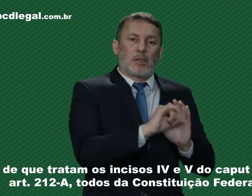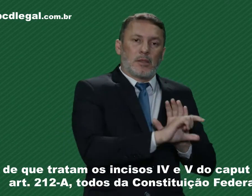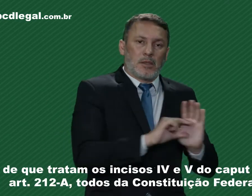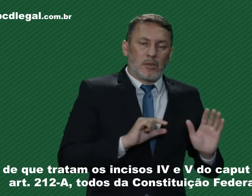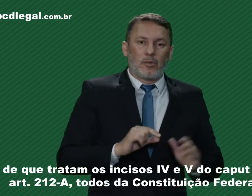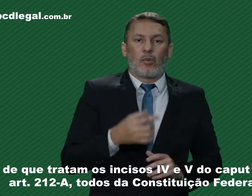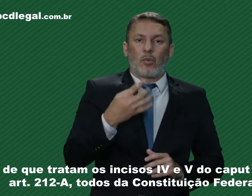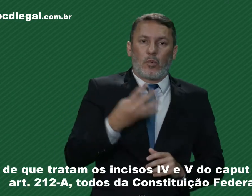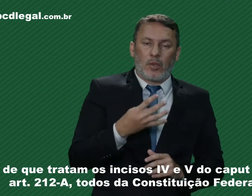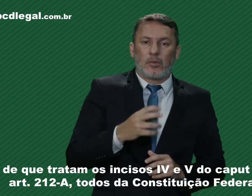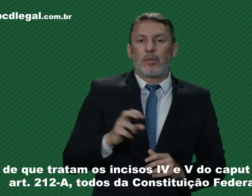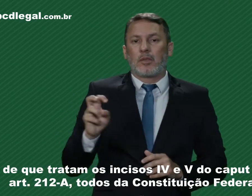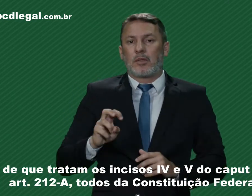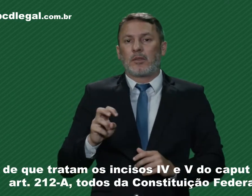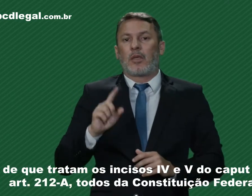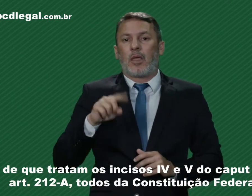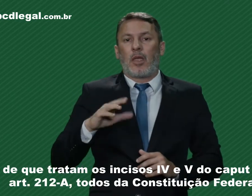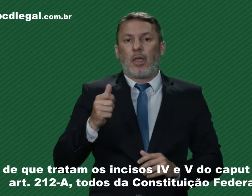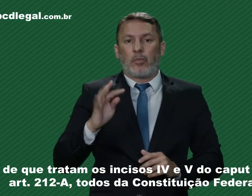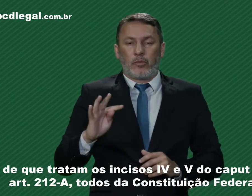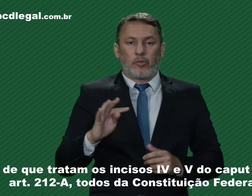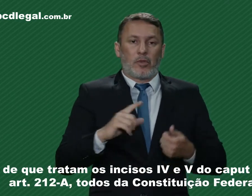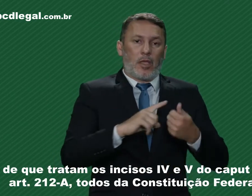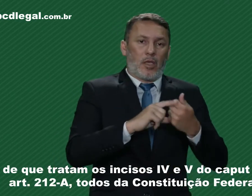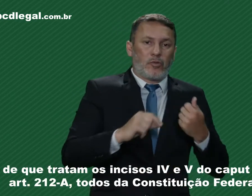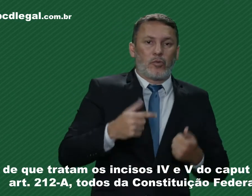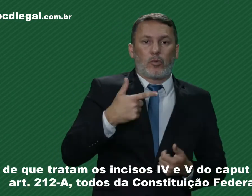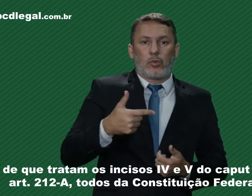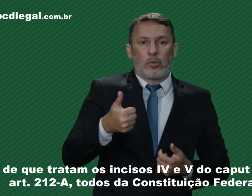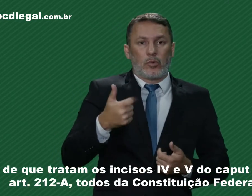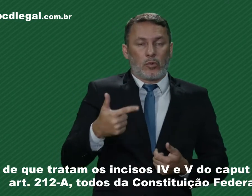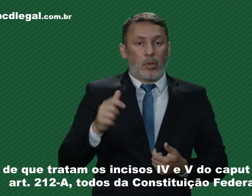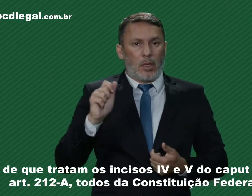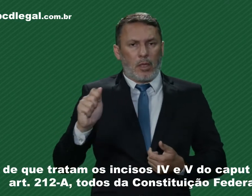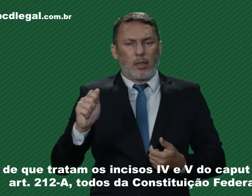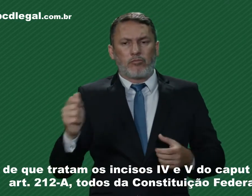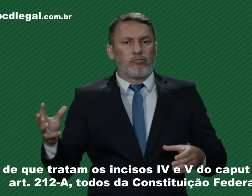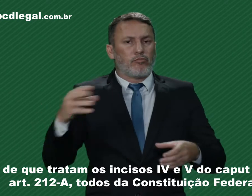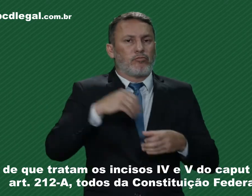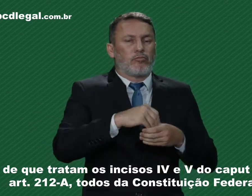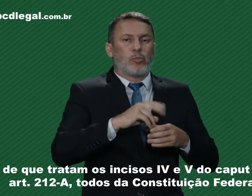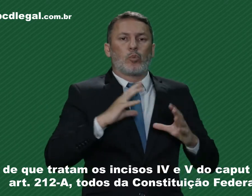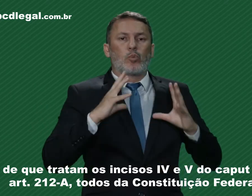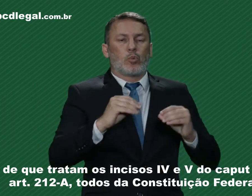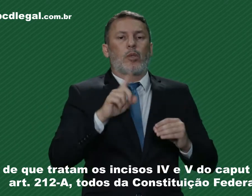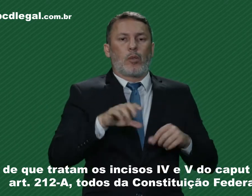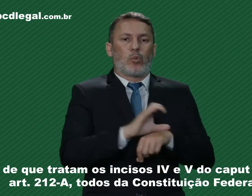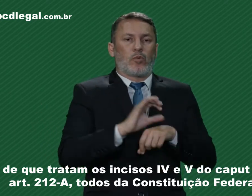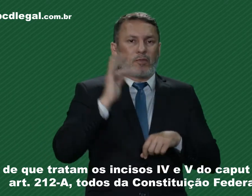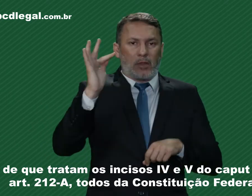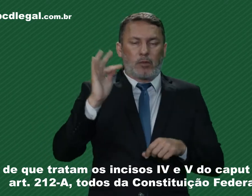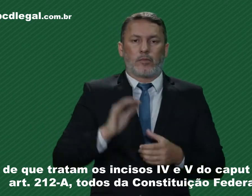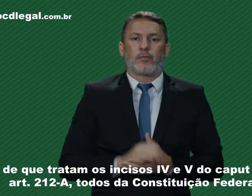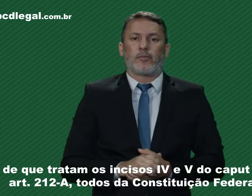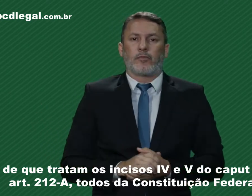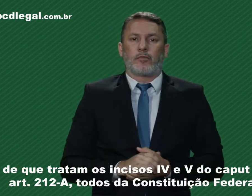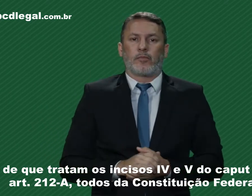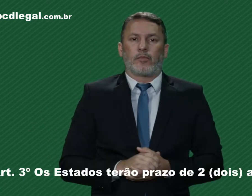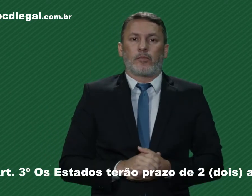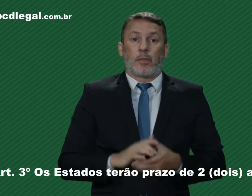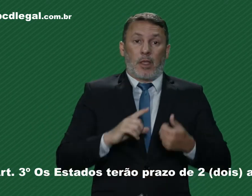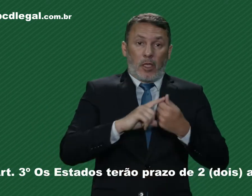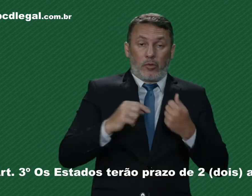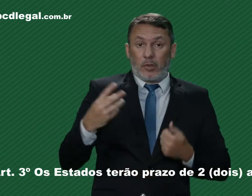de que tratam os incisos 4 e 5 do caput do artigo 212-A, todos da Constituição